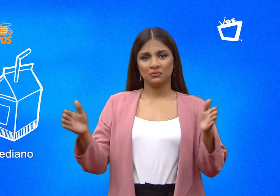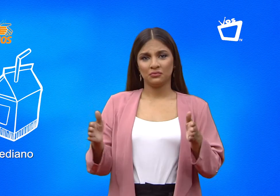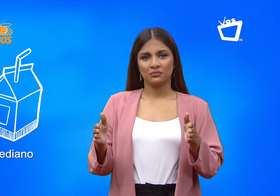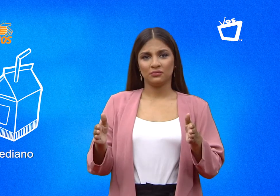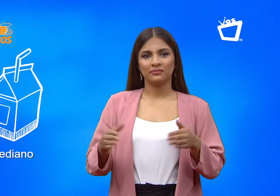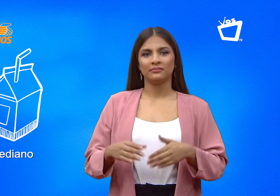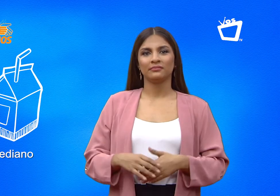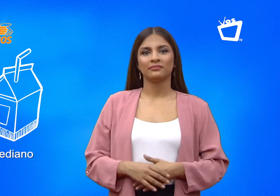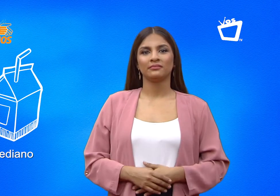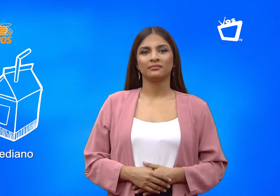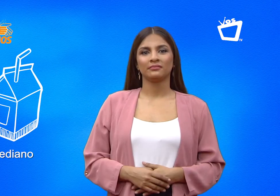Mediano.